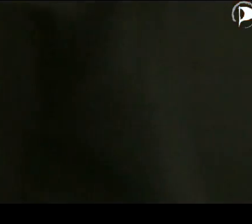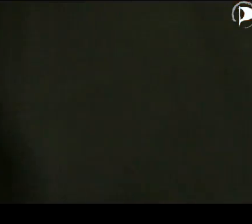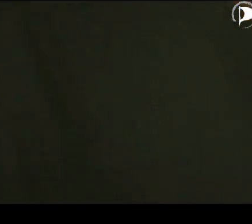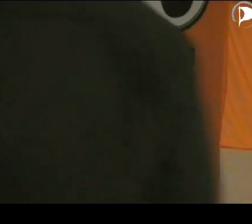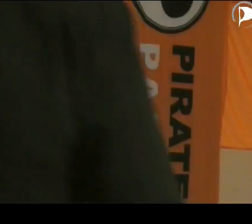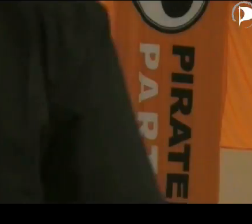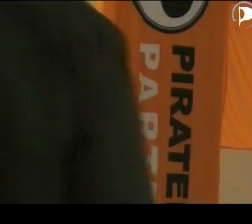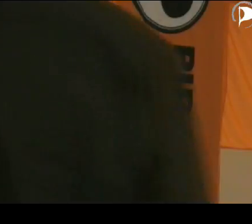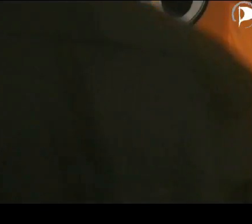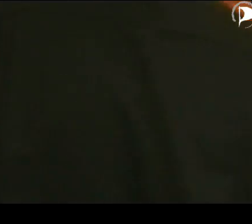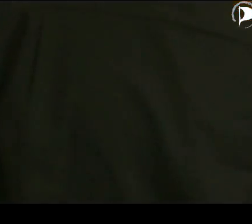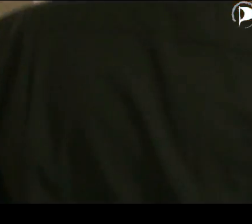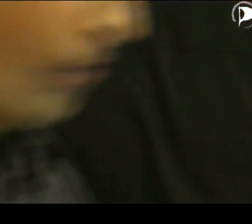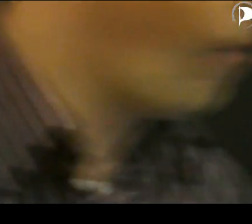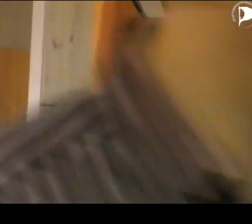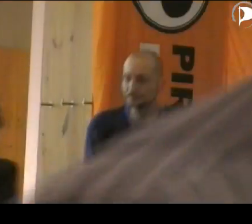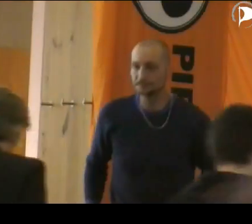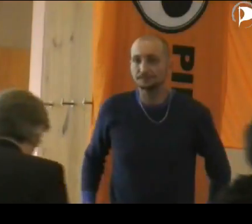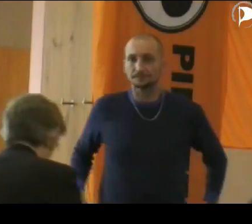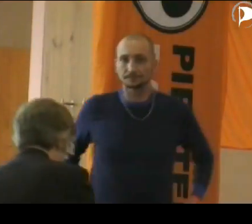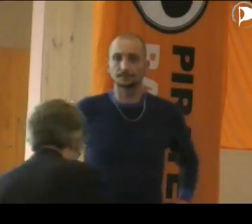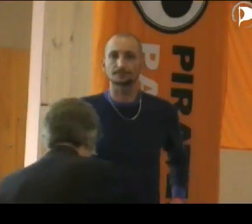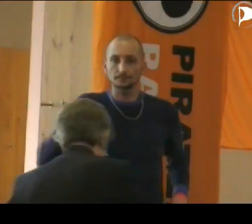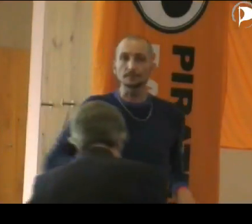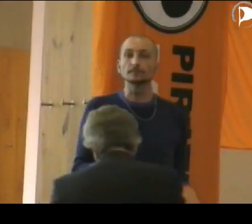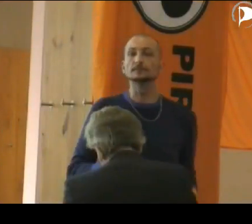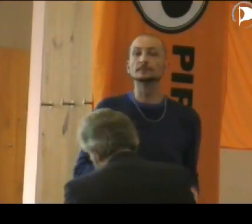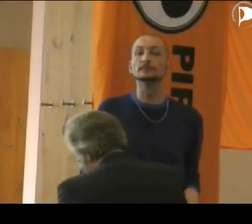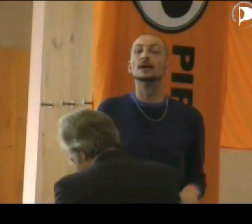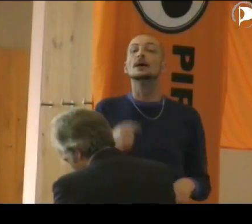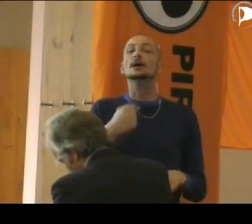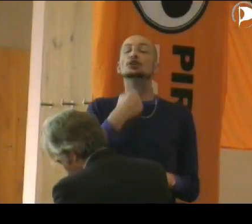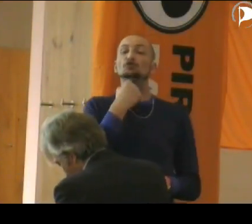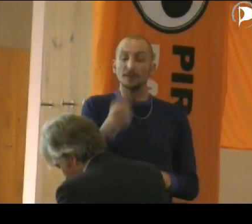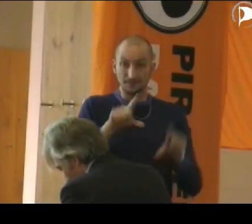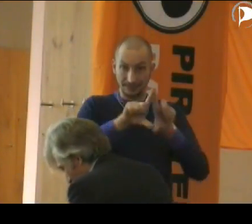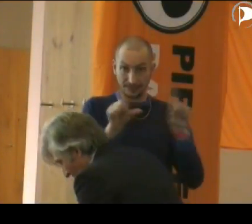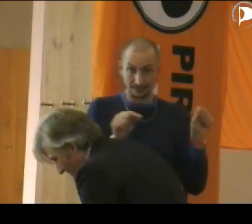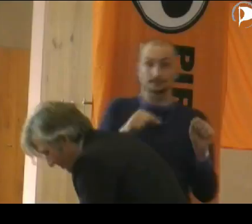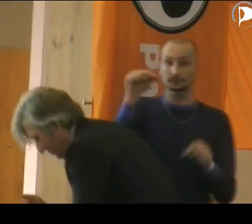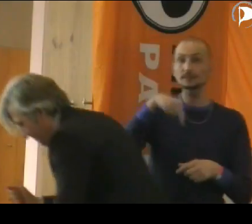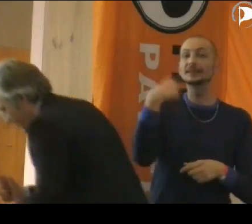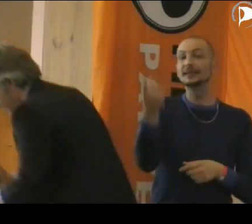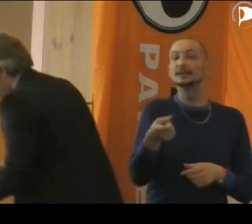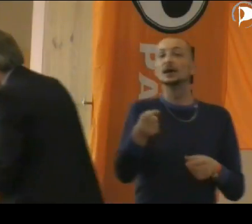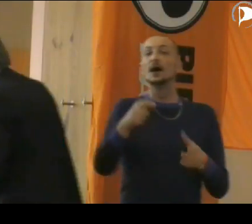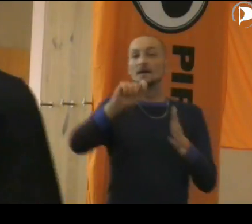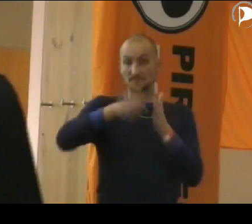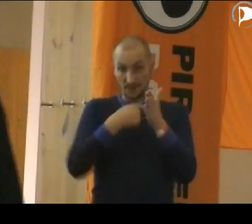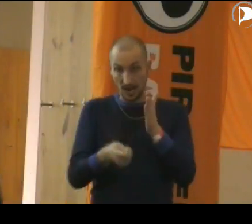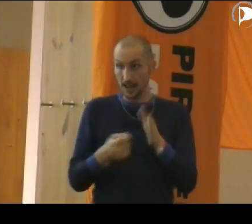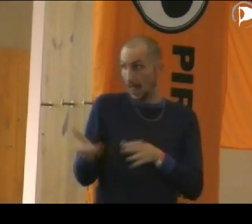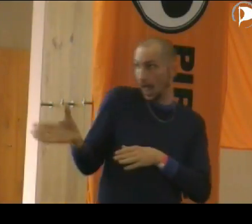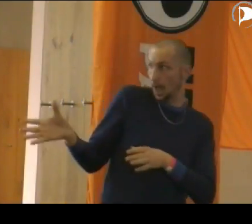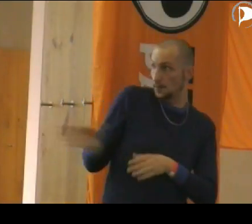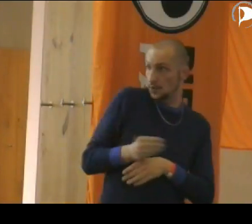nächste gelegenheit von den partien zuständig für die nächsten wahlen sie steht da eine gelangen ohne folgen